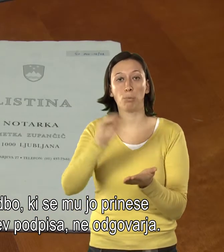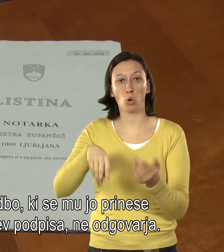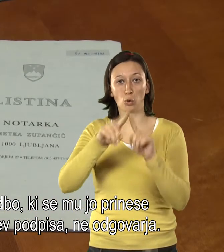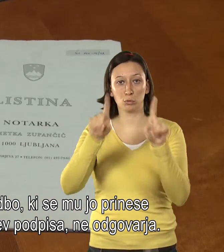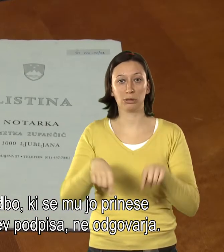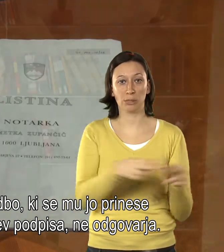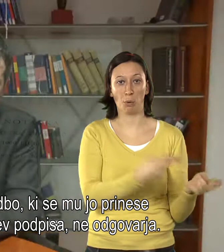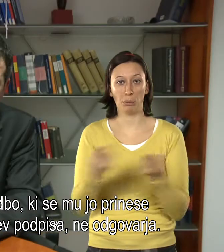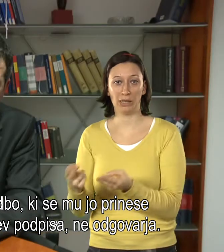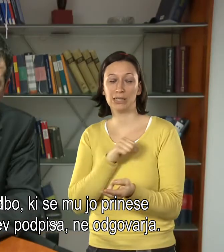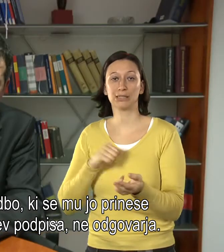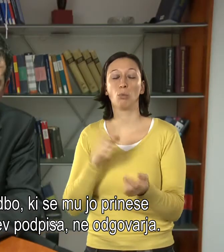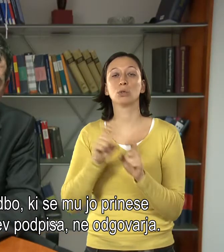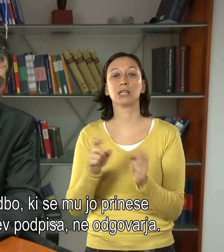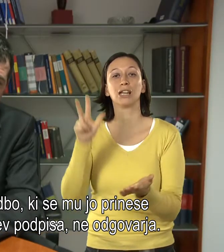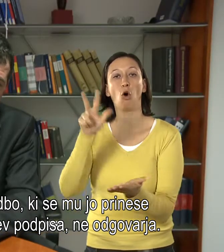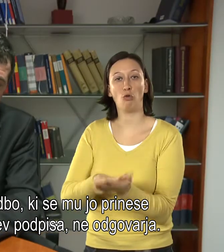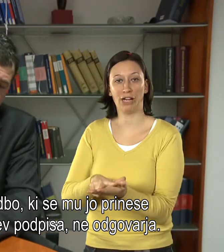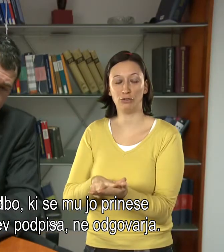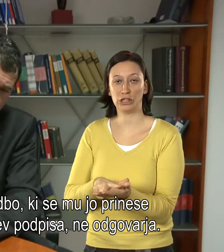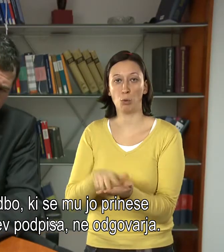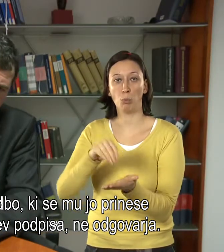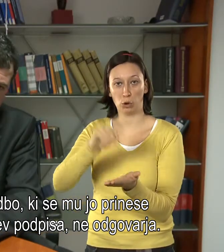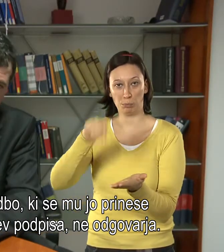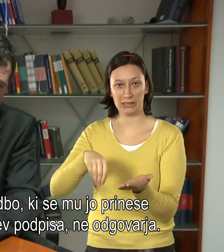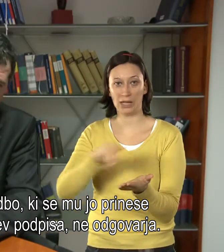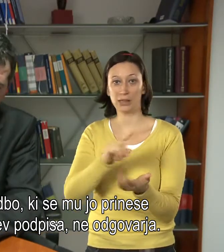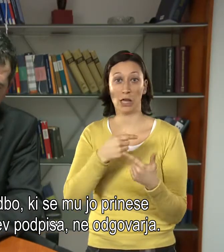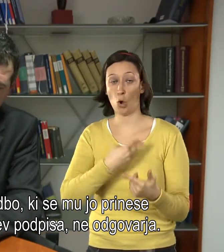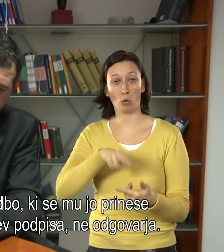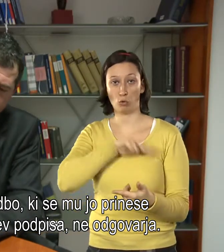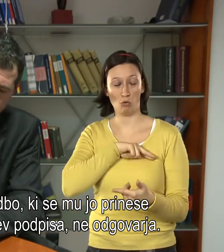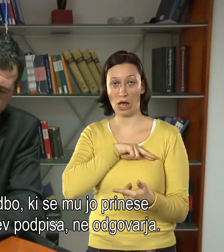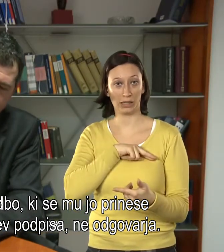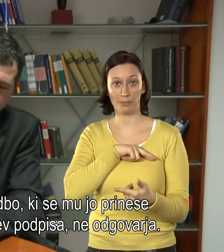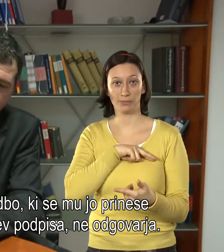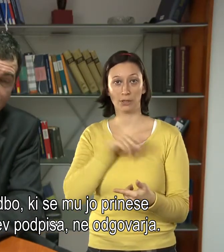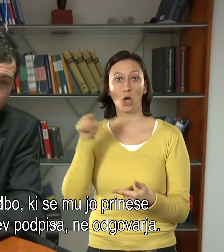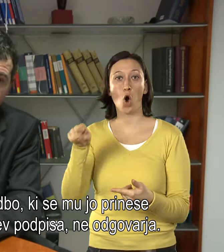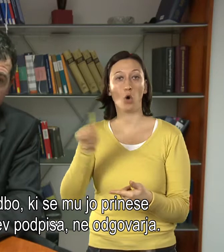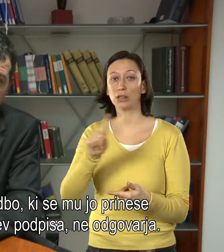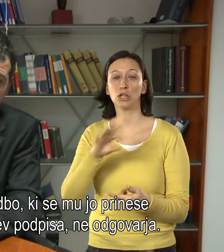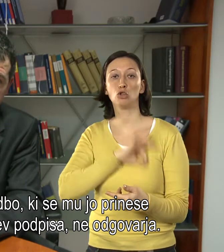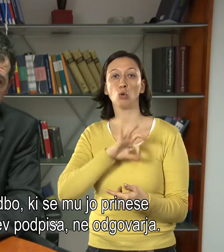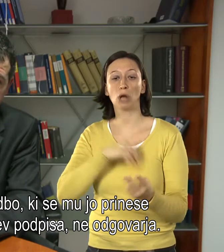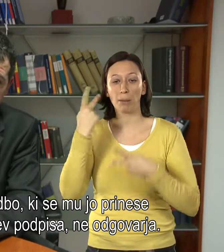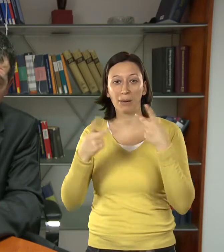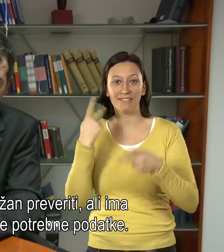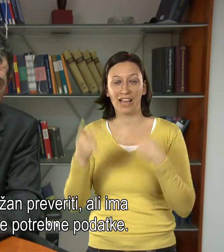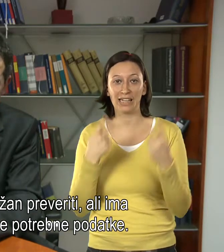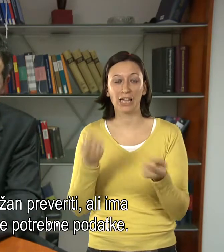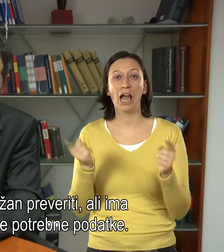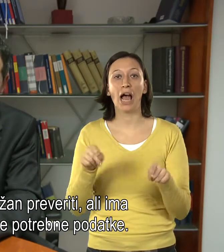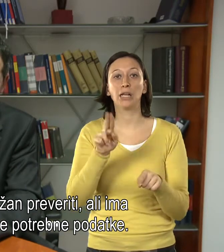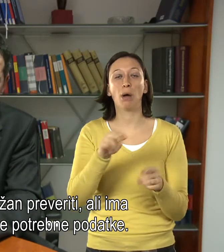Notar za pogodbo, ki se mu jo prinese samo v overovitev podpisa, ne odgovarja.